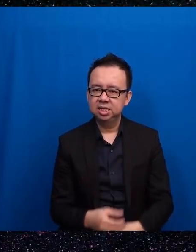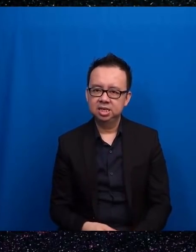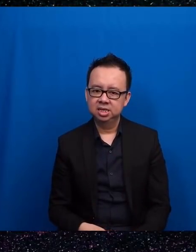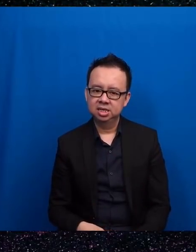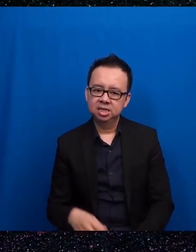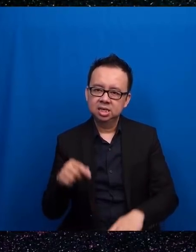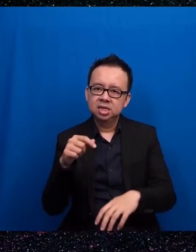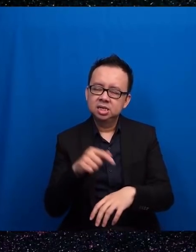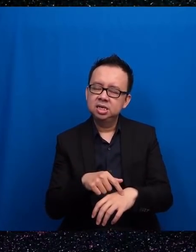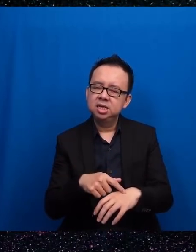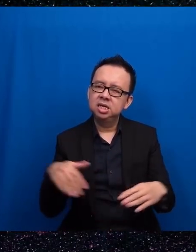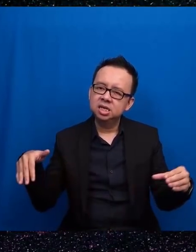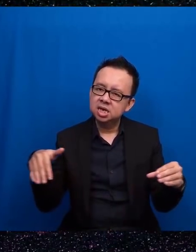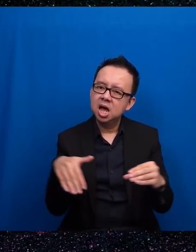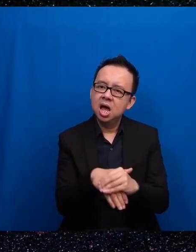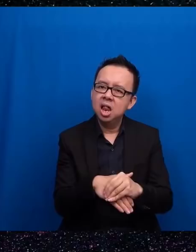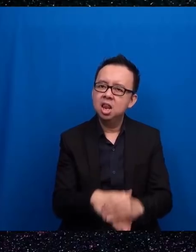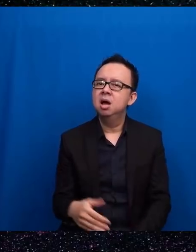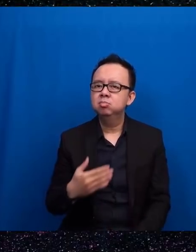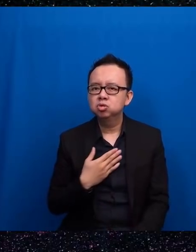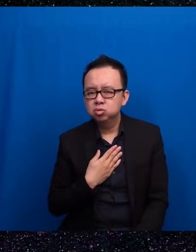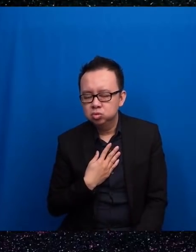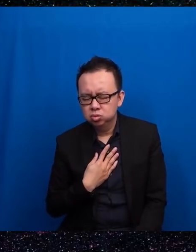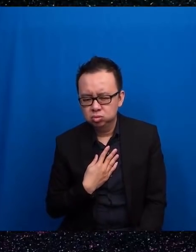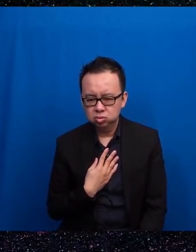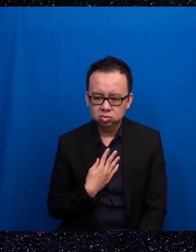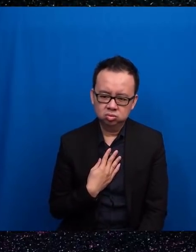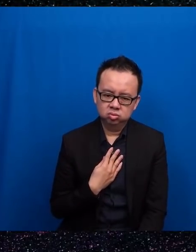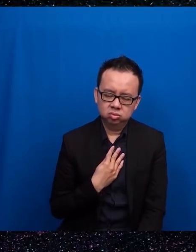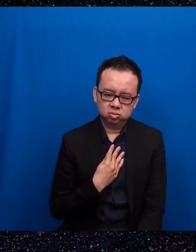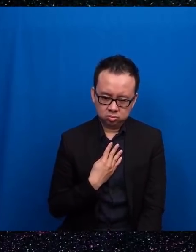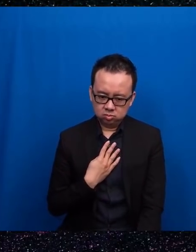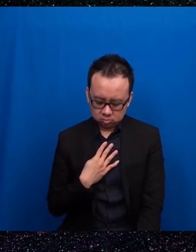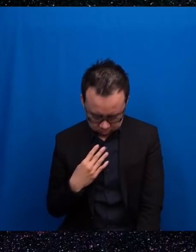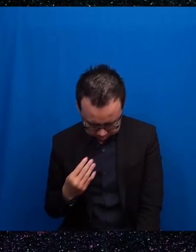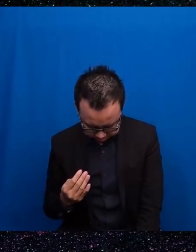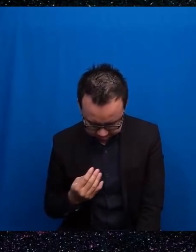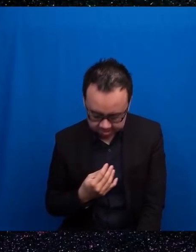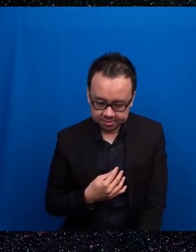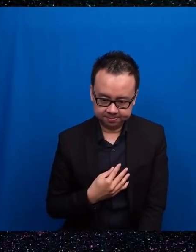terjadi di dalamku. Yang ku tahu,